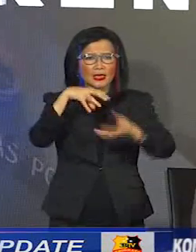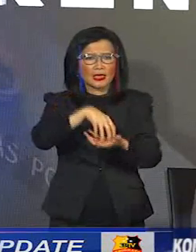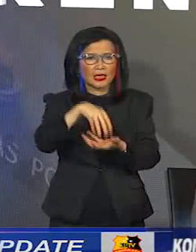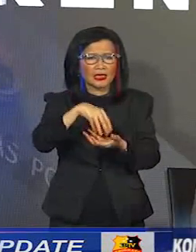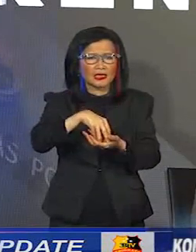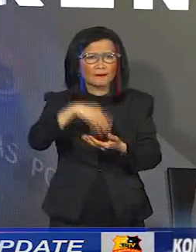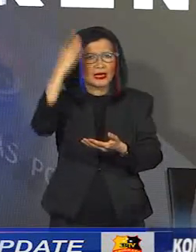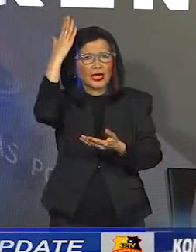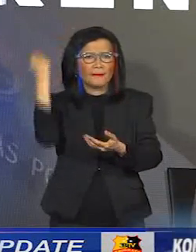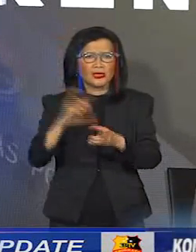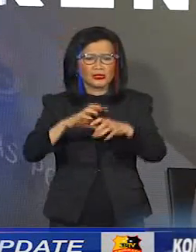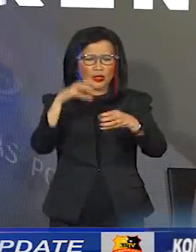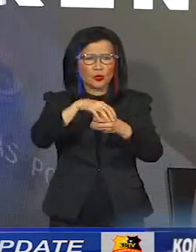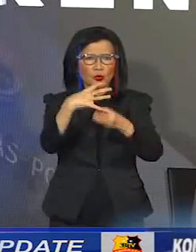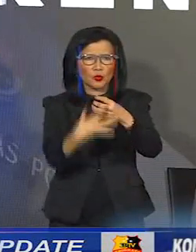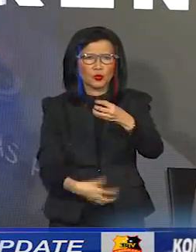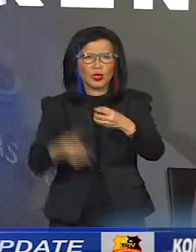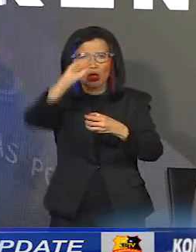tangki area